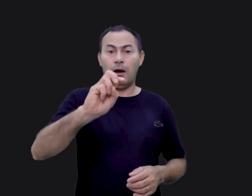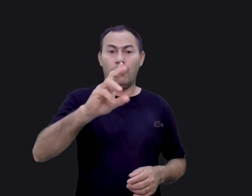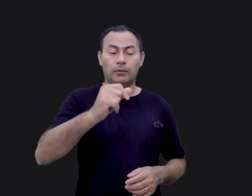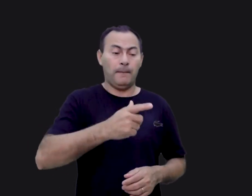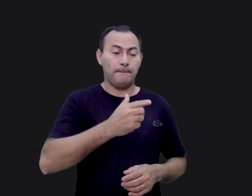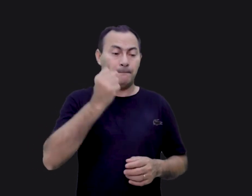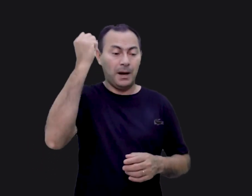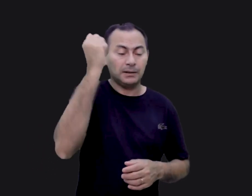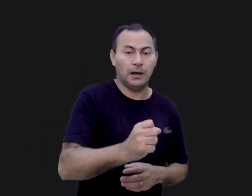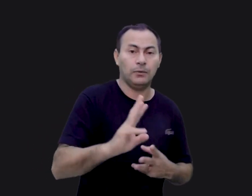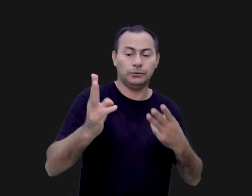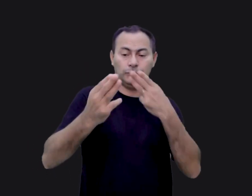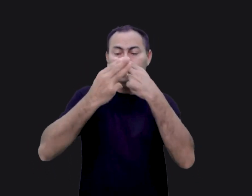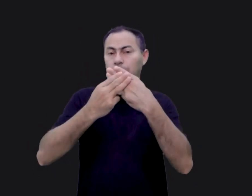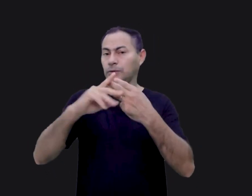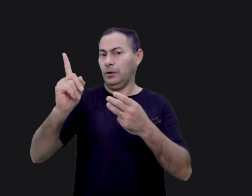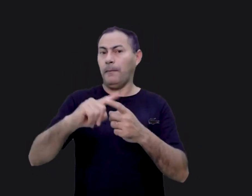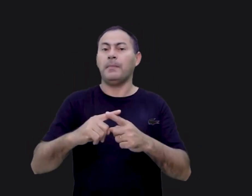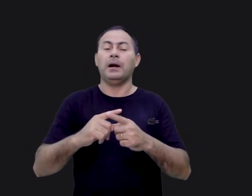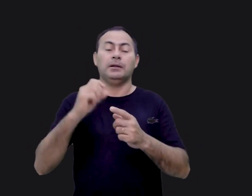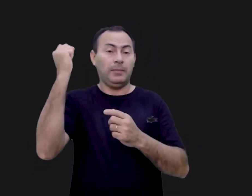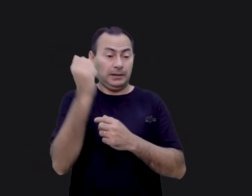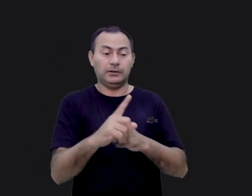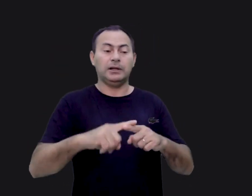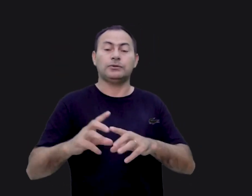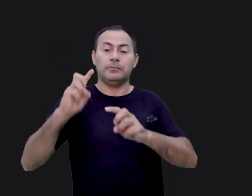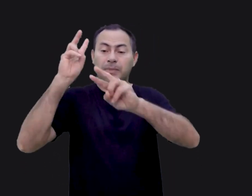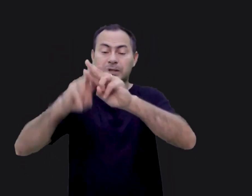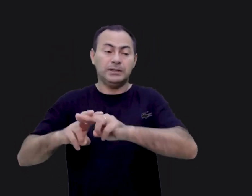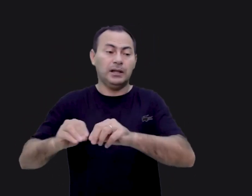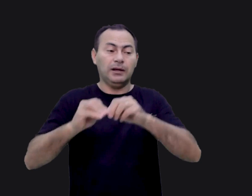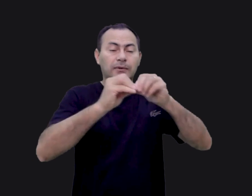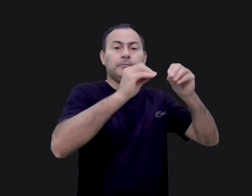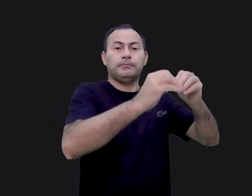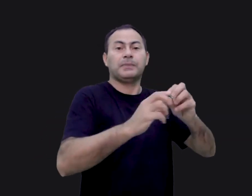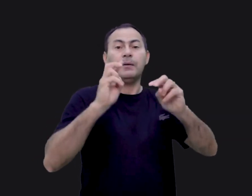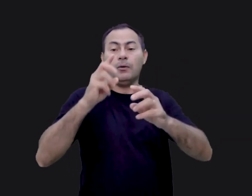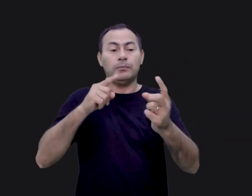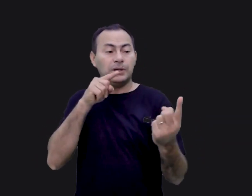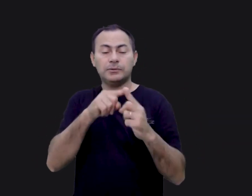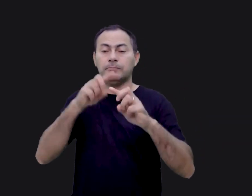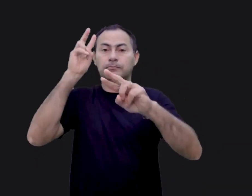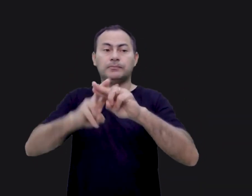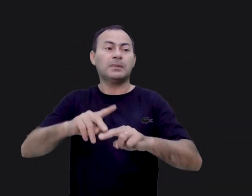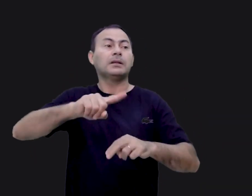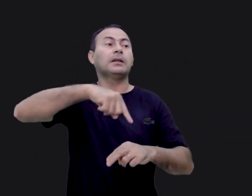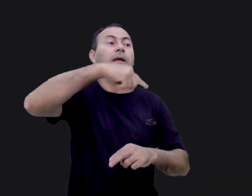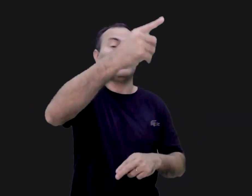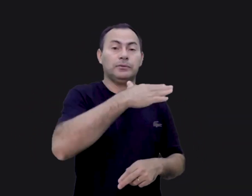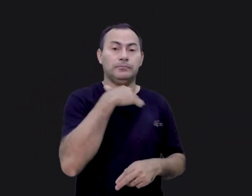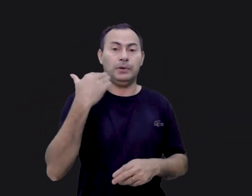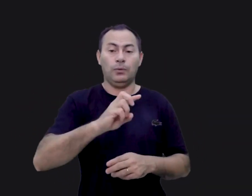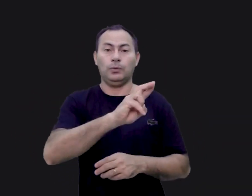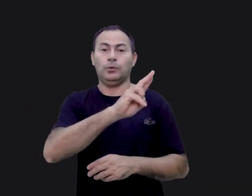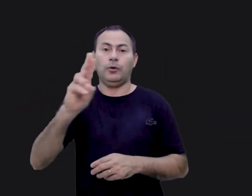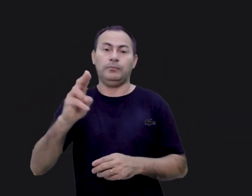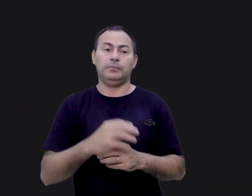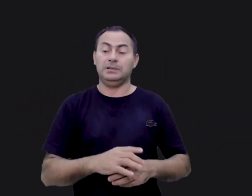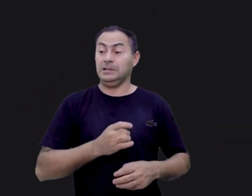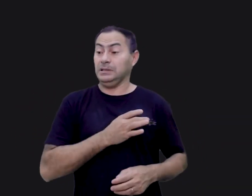mas os prendia para que fossem deportados e executados. Esse era o seu objetivo, prendê-los para que depois fossem mortos. Seu nome